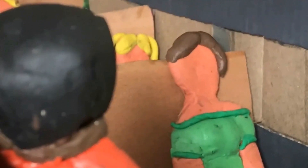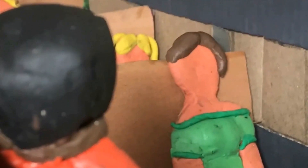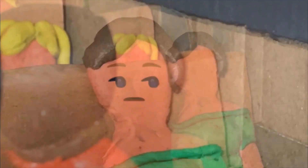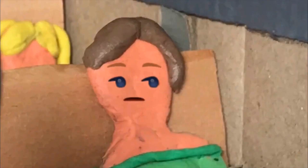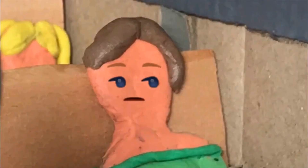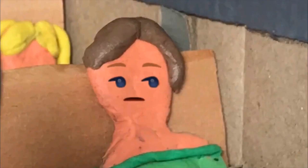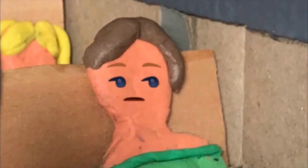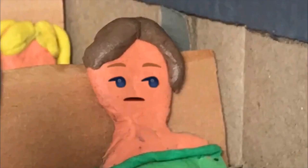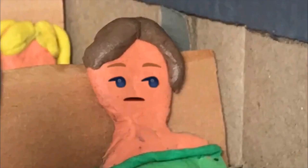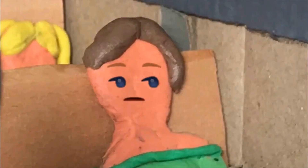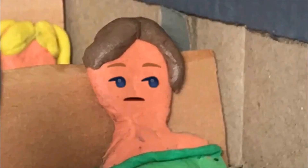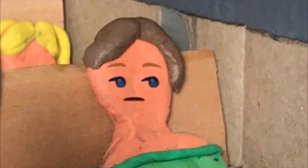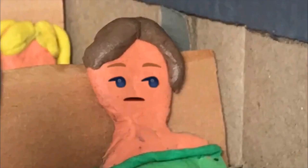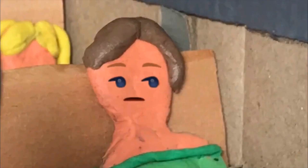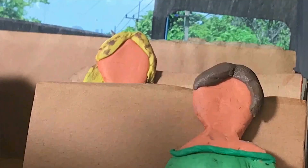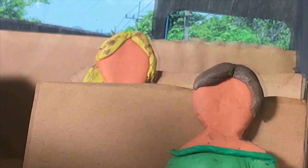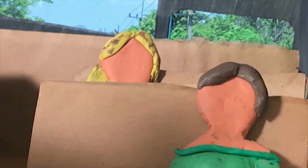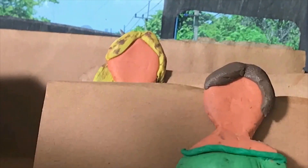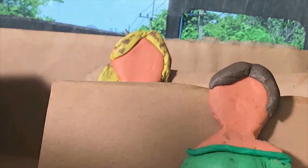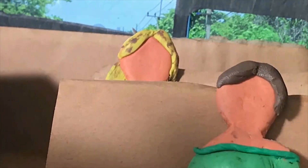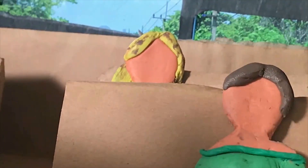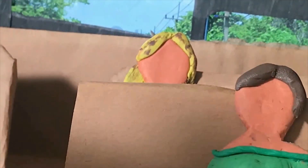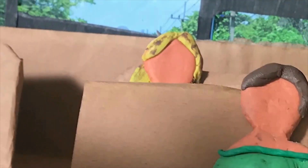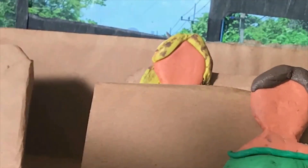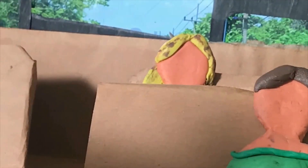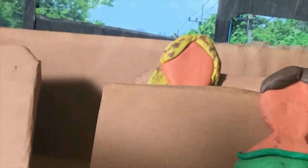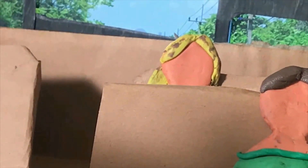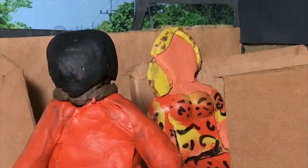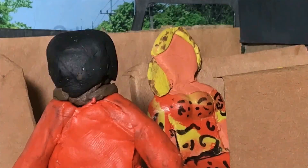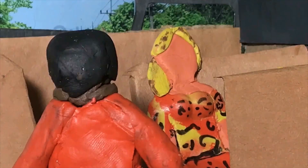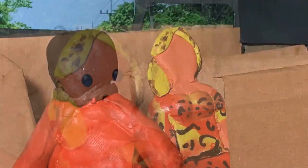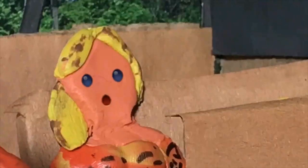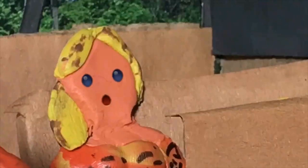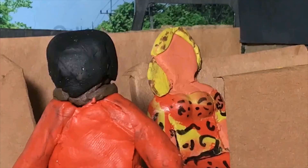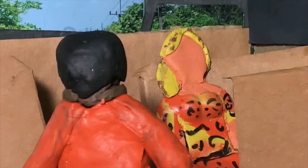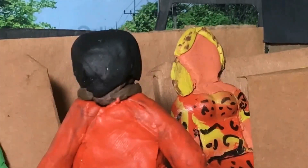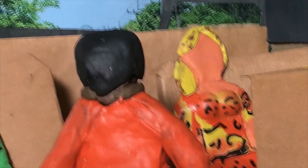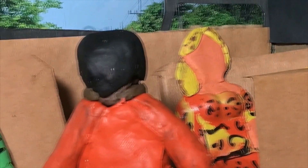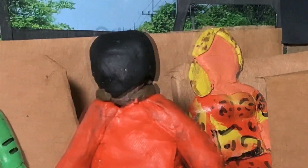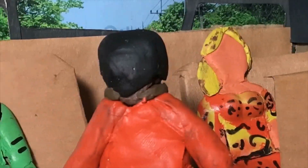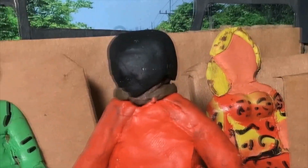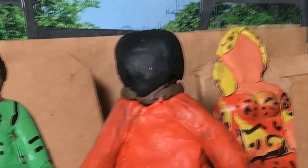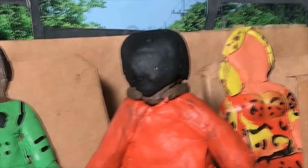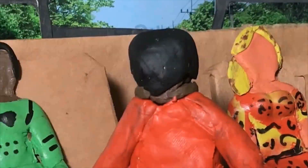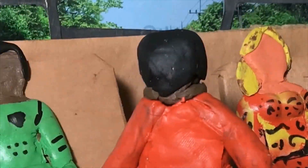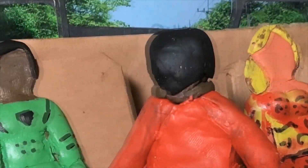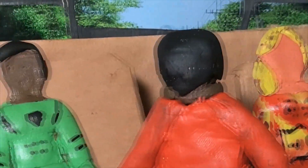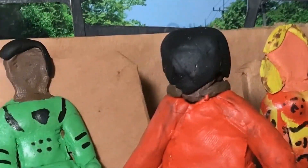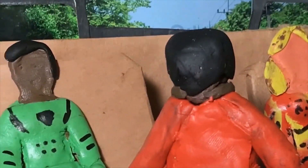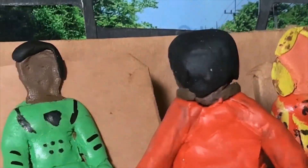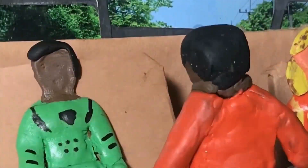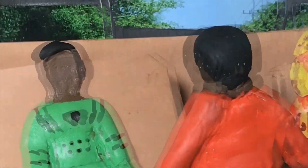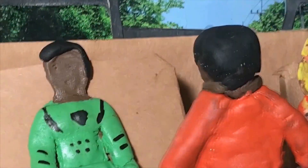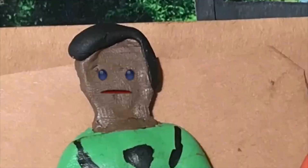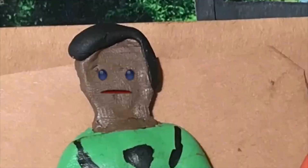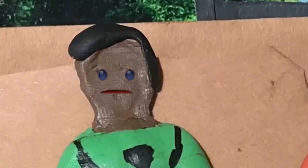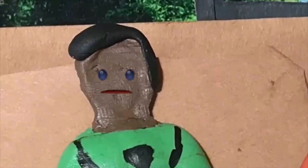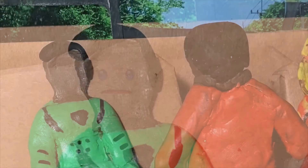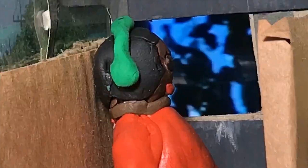En el bus, las personas me miran raro, de manera indiferente y con un tono de desagrado,